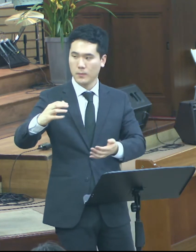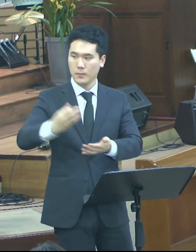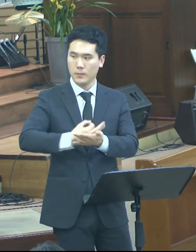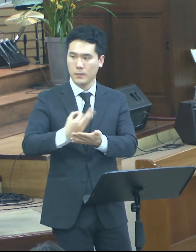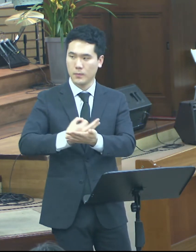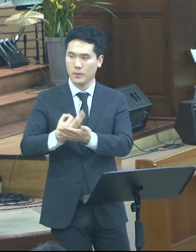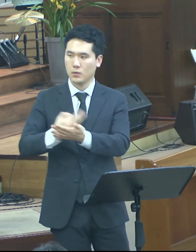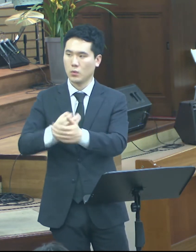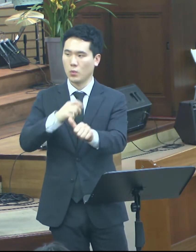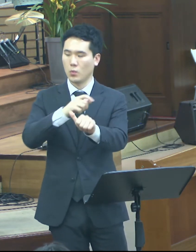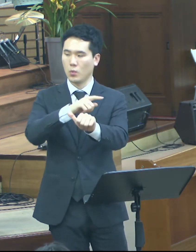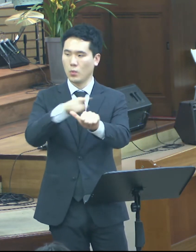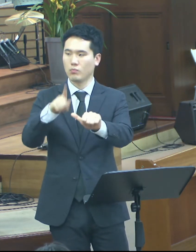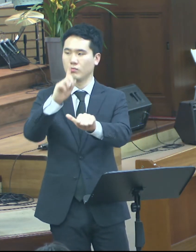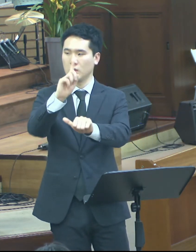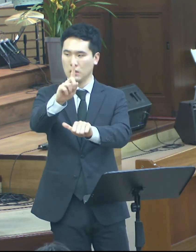송출되고 있었습니다.